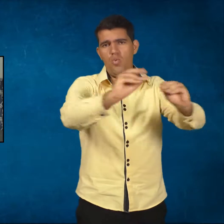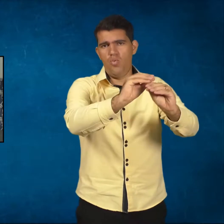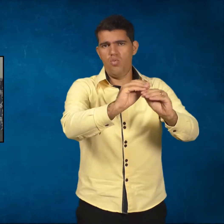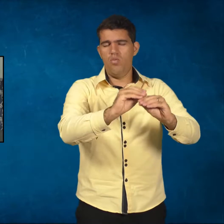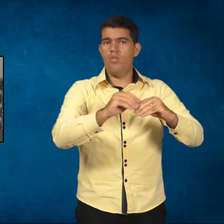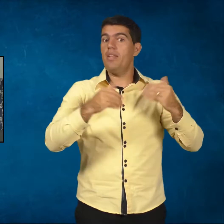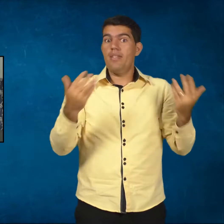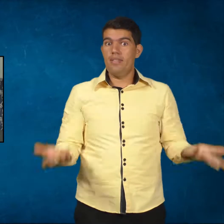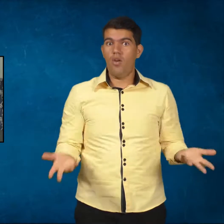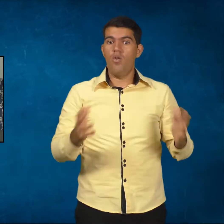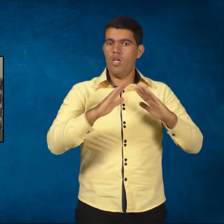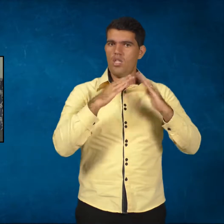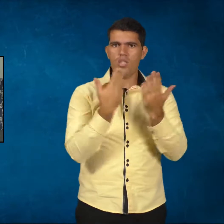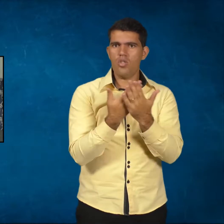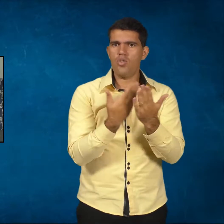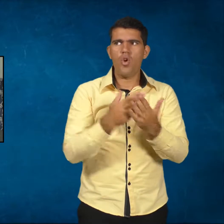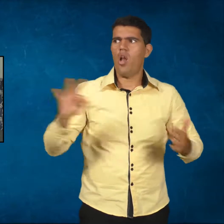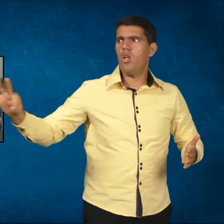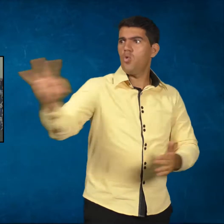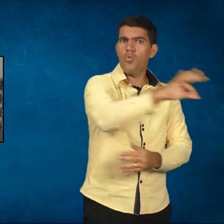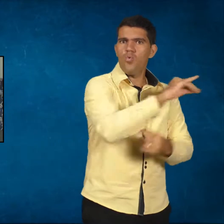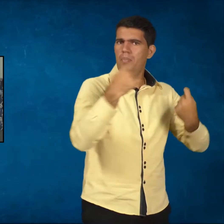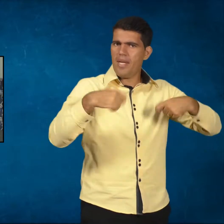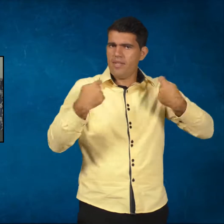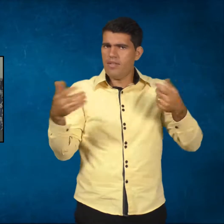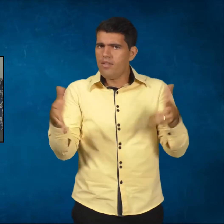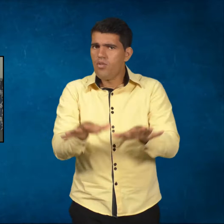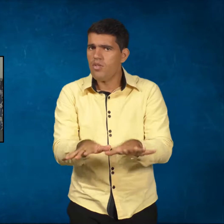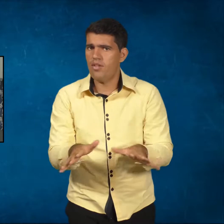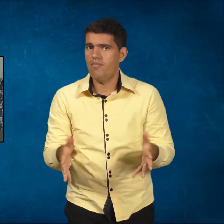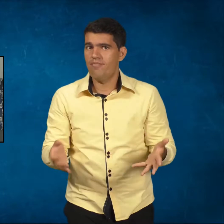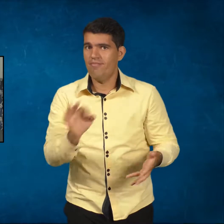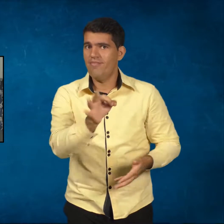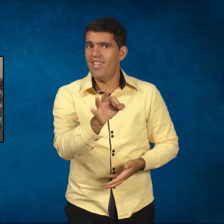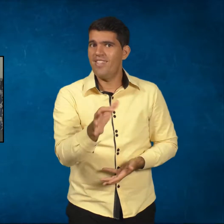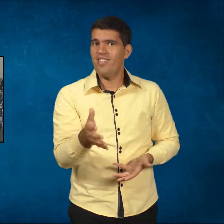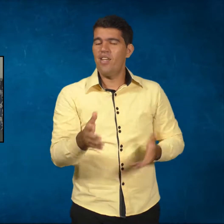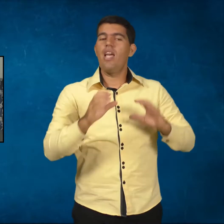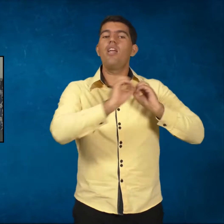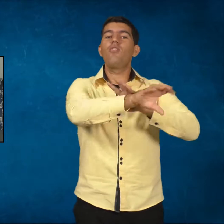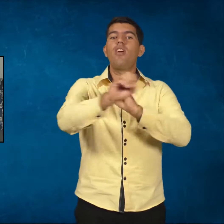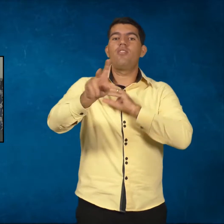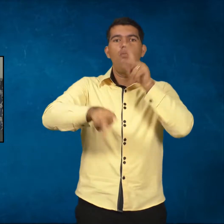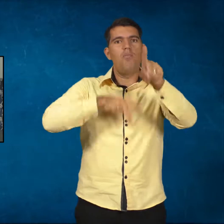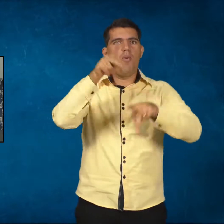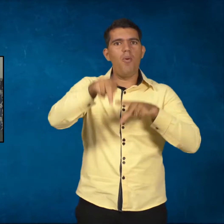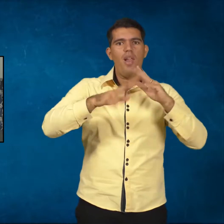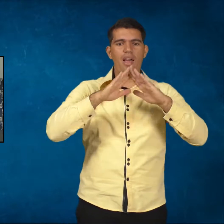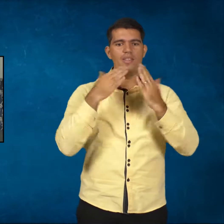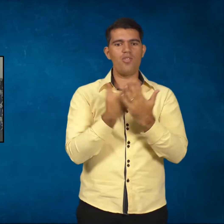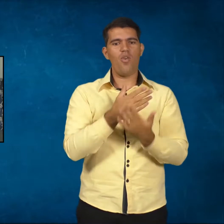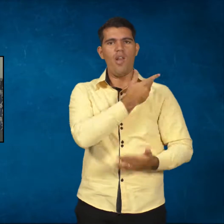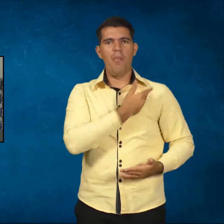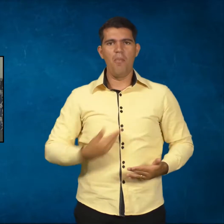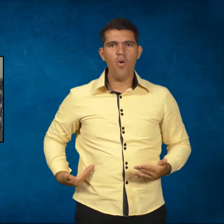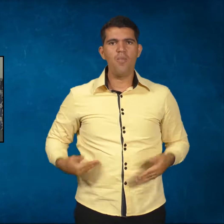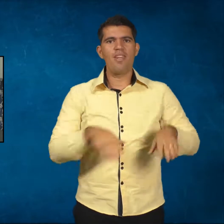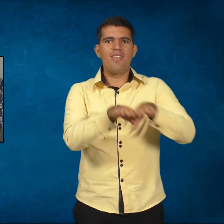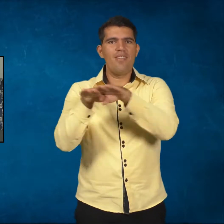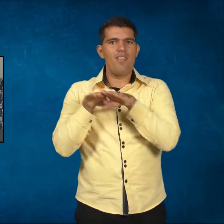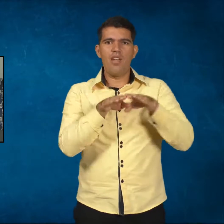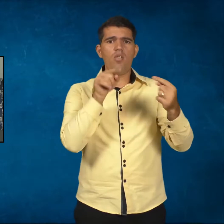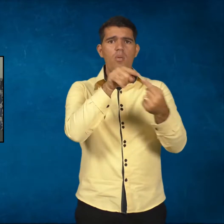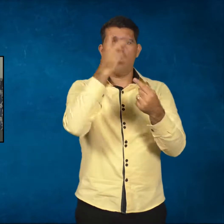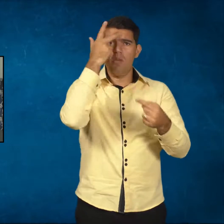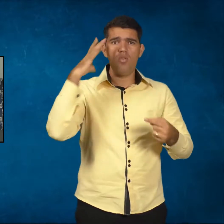Ou seja, toda escola deveria ser inclusiva. Quando a gente fala de educação popular, de escola pública, democrática, ela